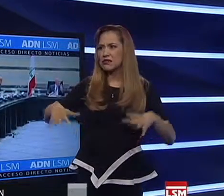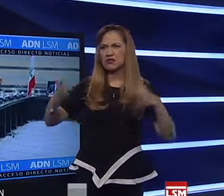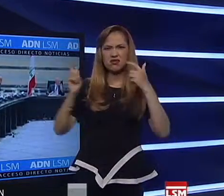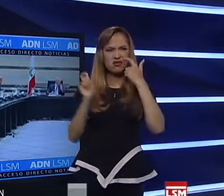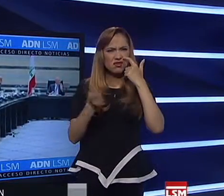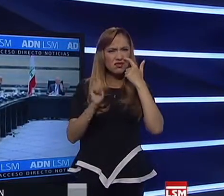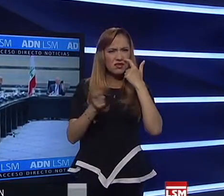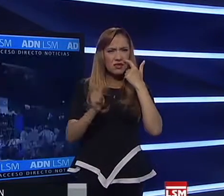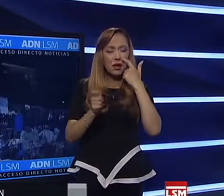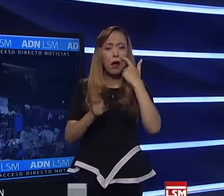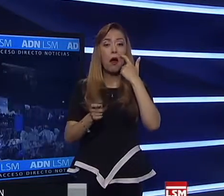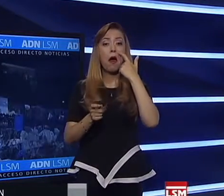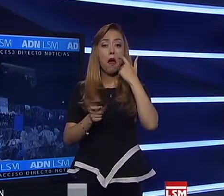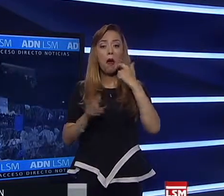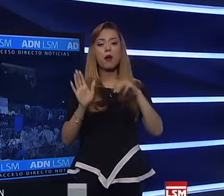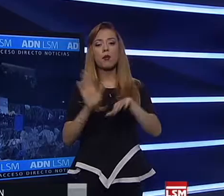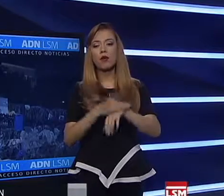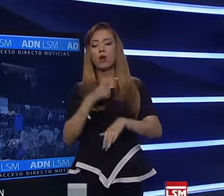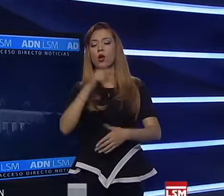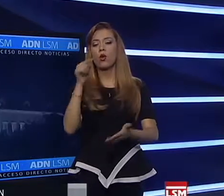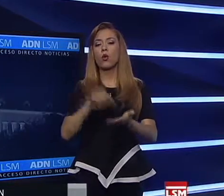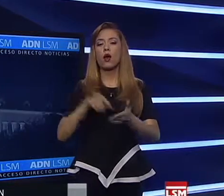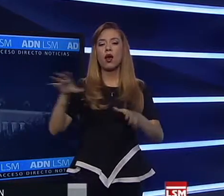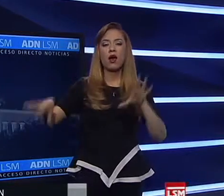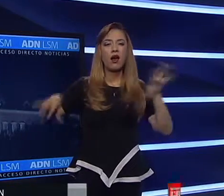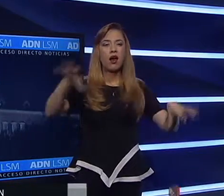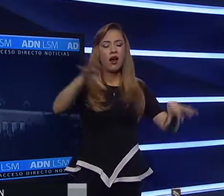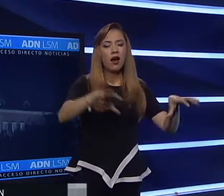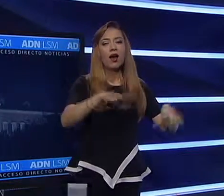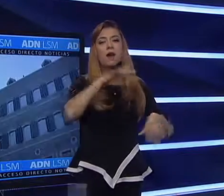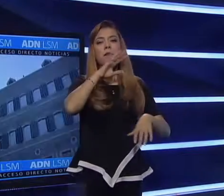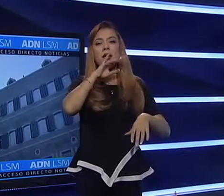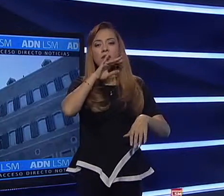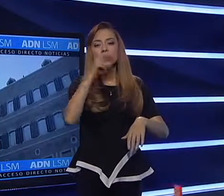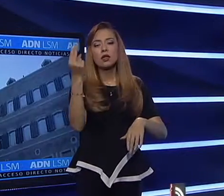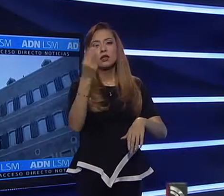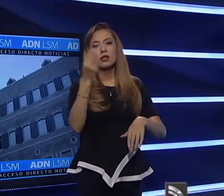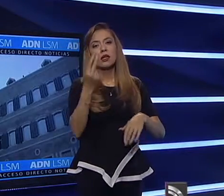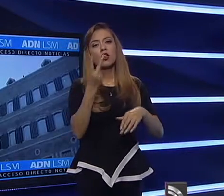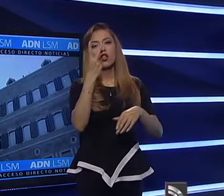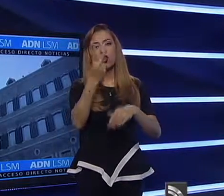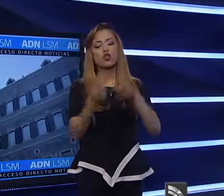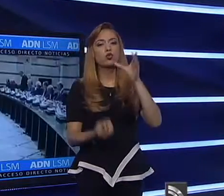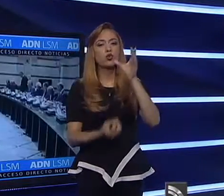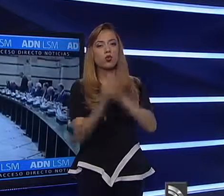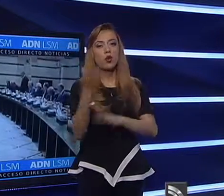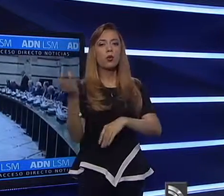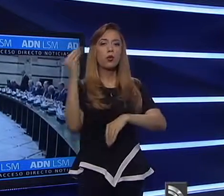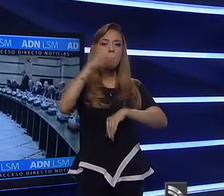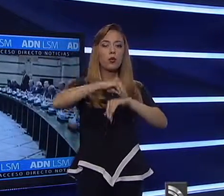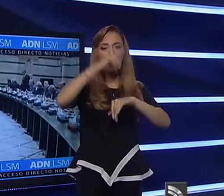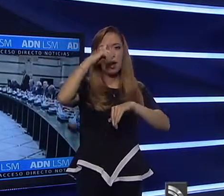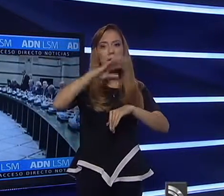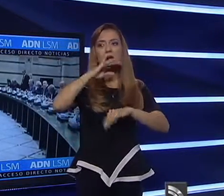de la basura a los ayuntamientos y la apertura de 2 nuevos vertederos en el país.